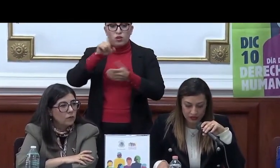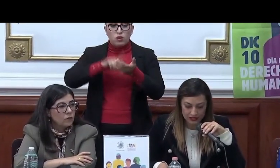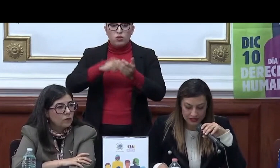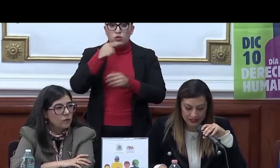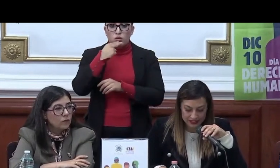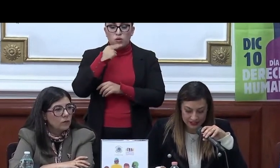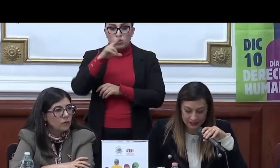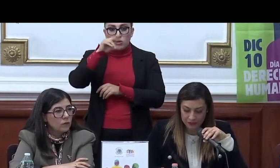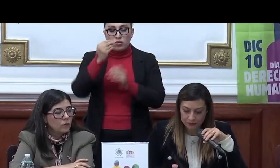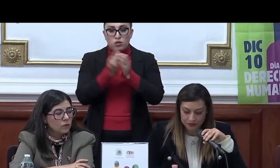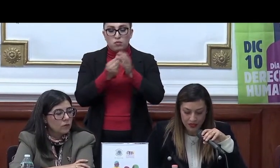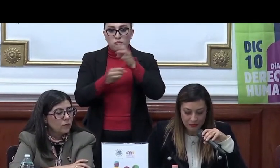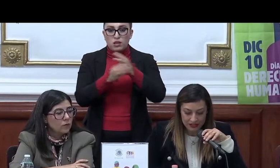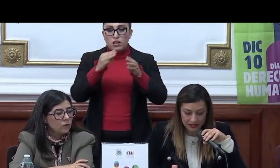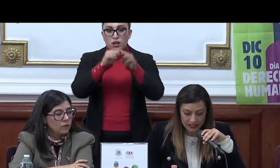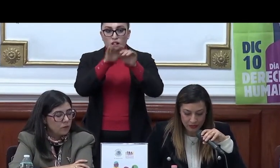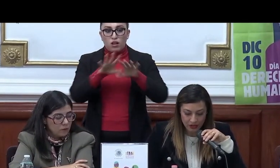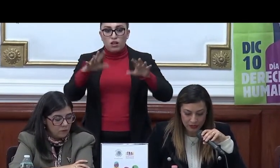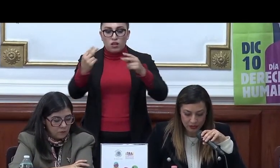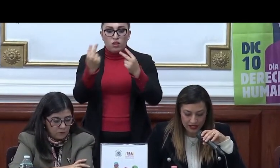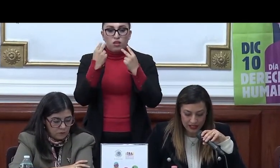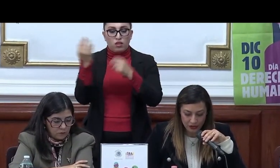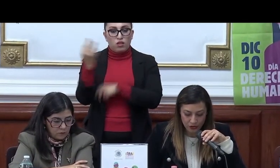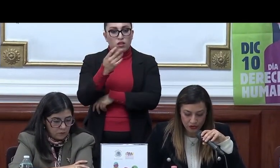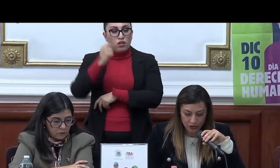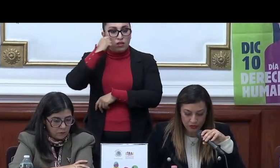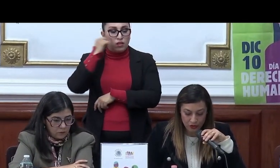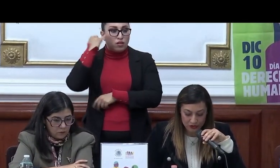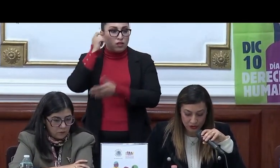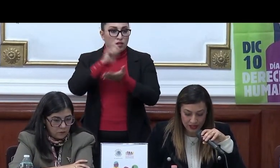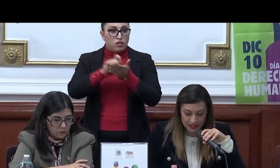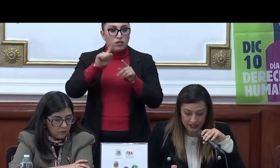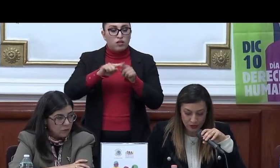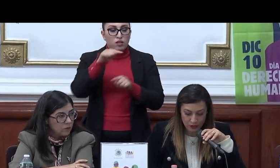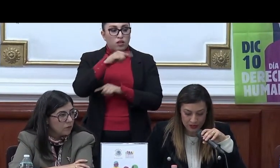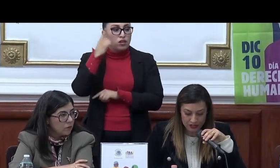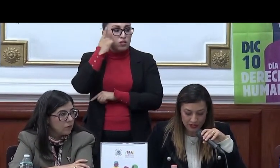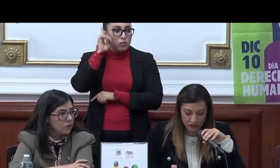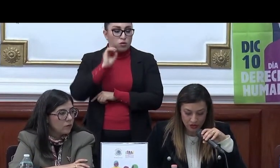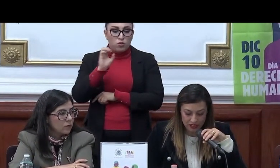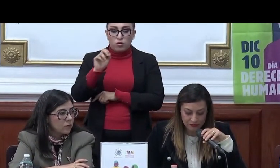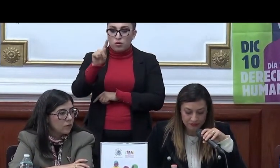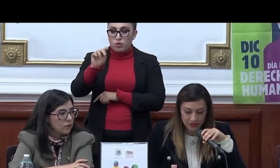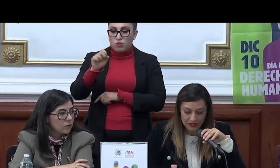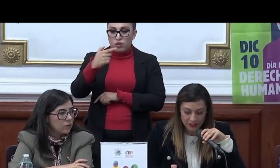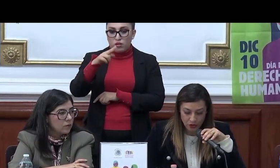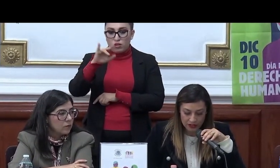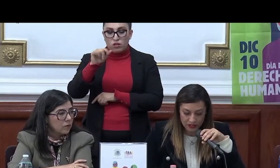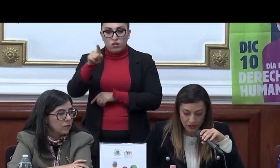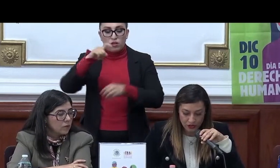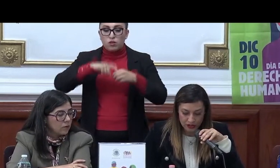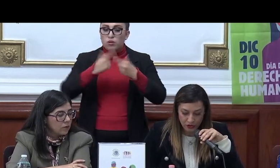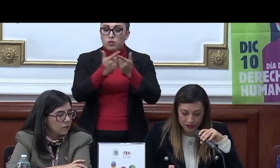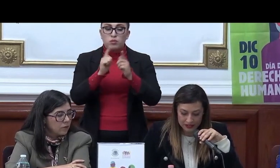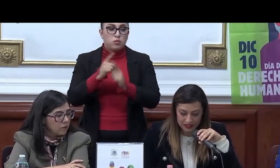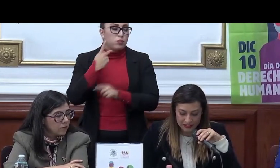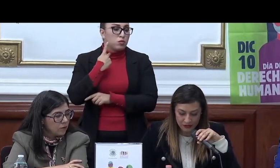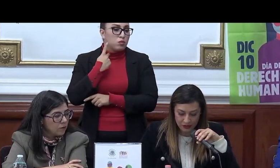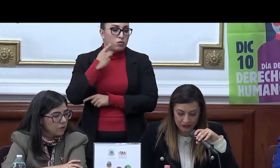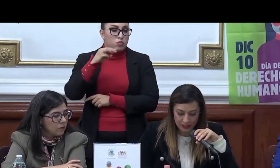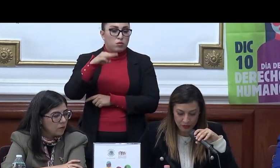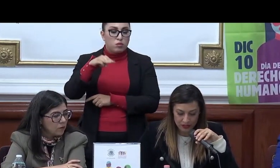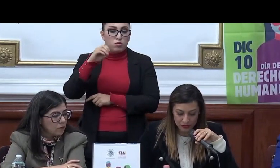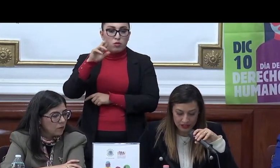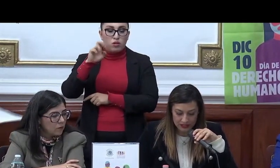no sexista, presentada por la diputada Leonor Gómez Otegui, del Grupo Parlamentario de Morena. Dicho lo anterior, y toda vez que